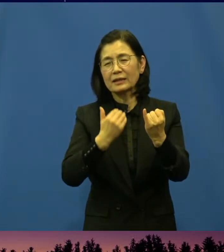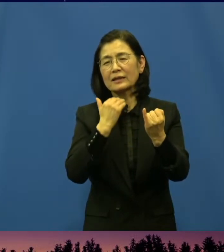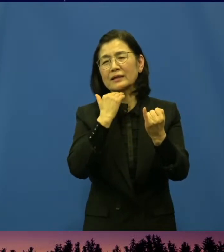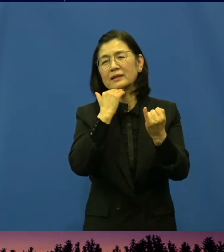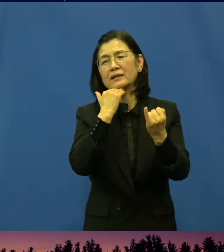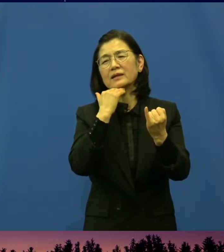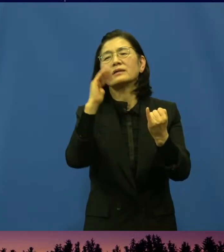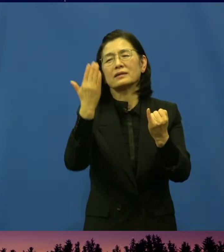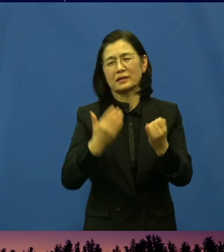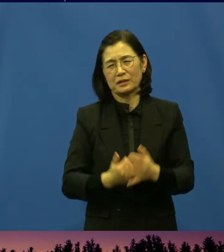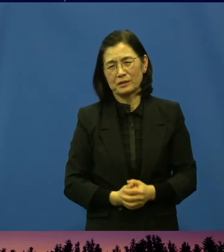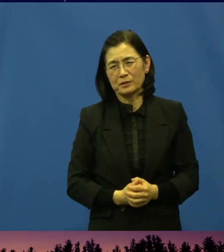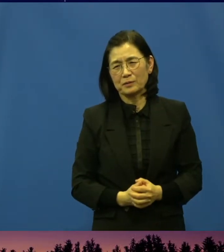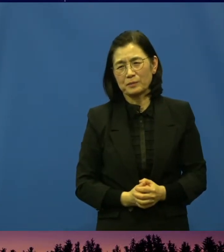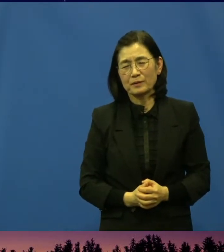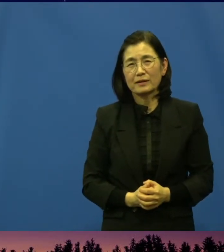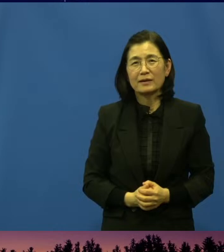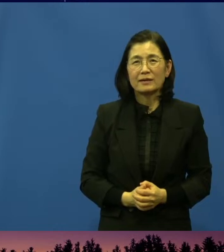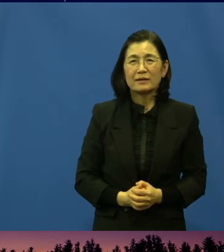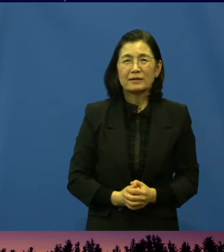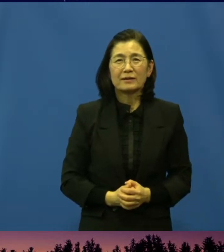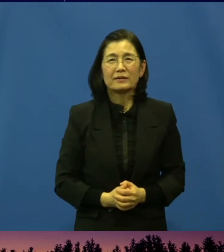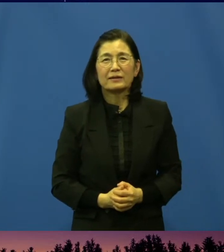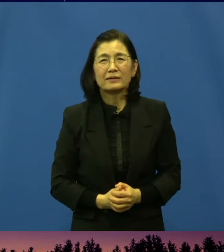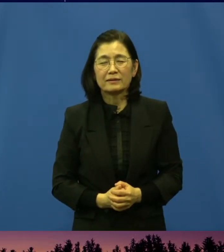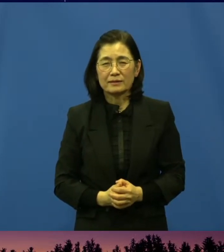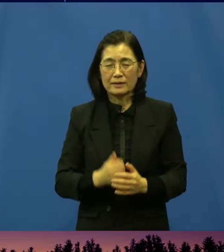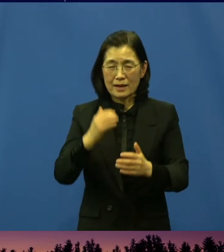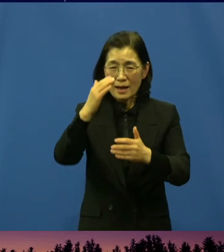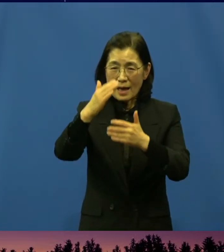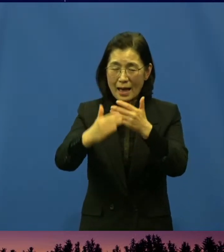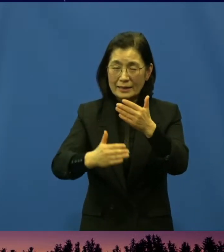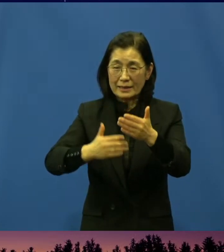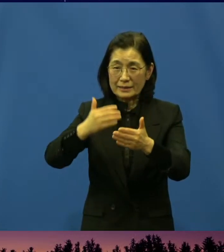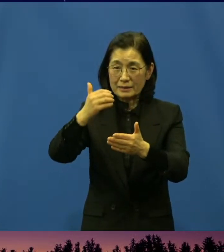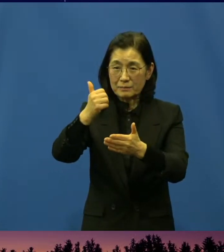사람들이라면 하나님의 성실하게 일하심을 기대해야 된다는 거예요.